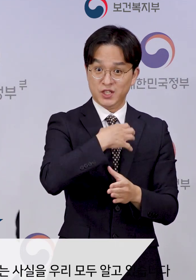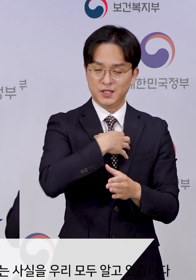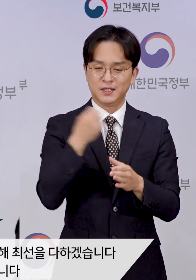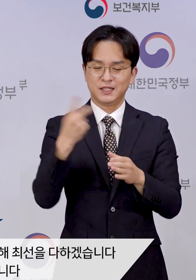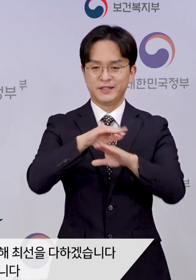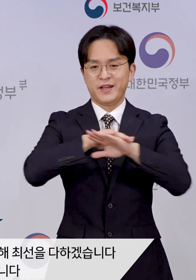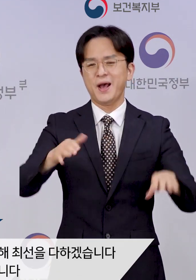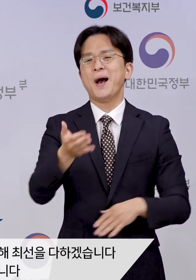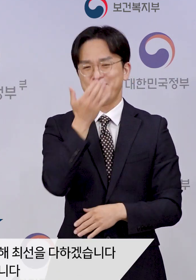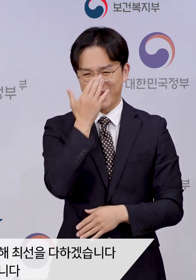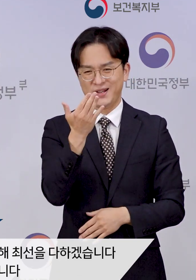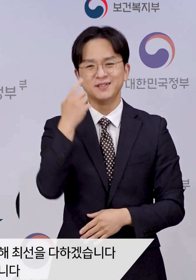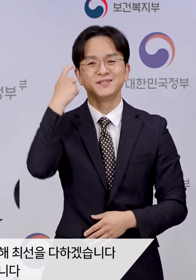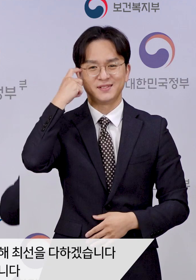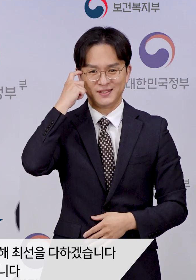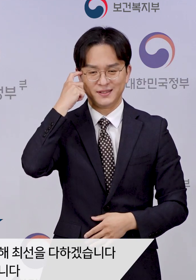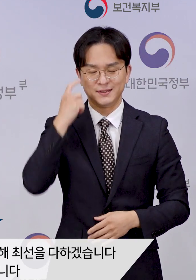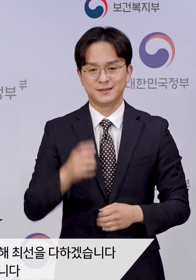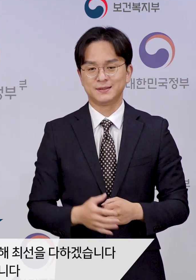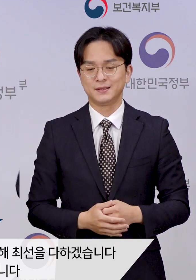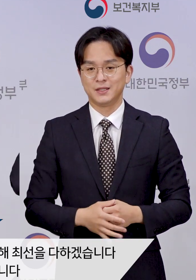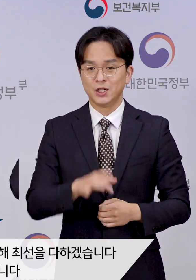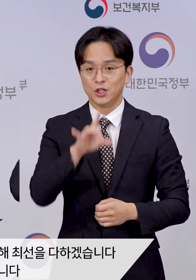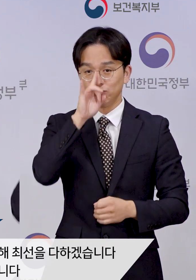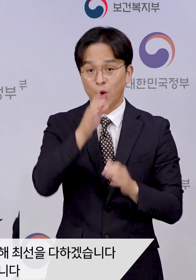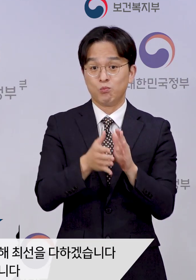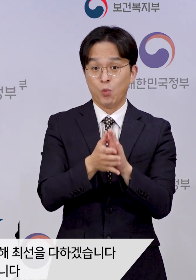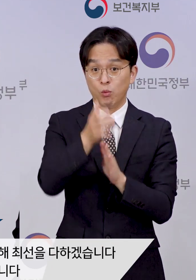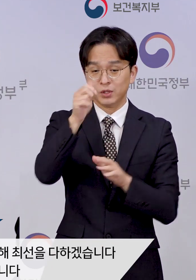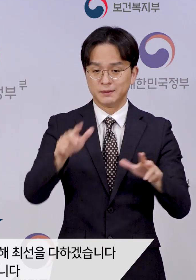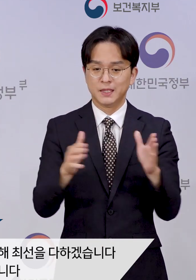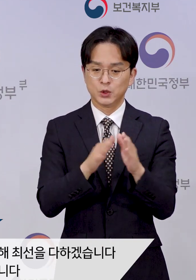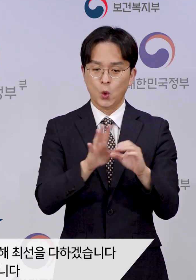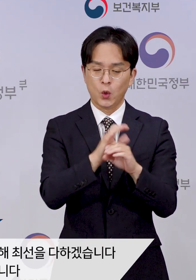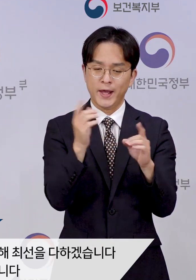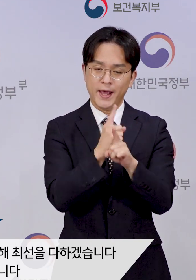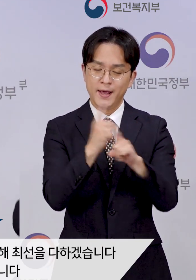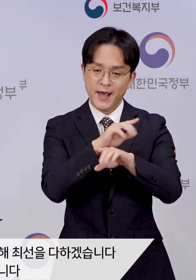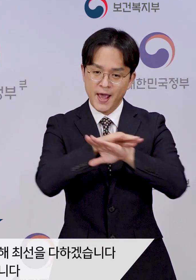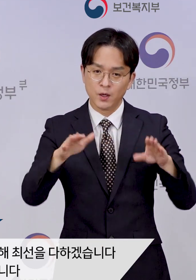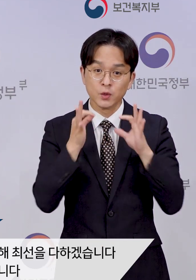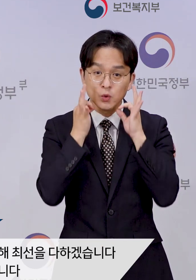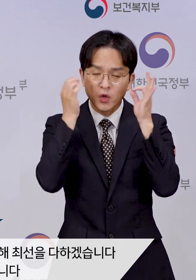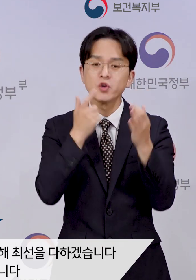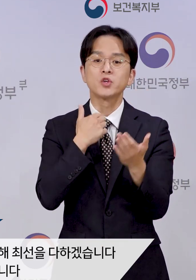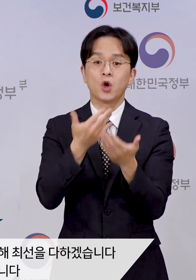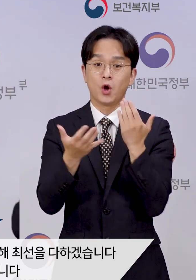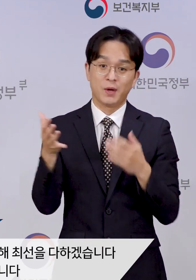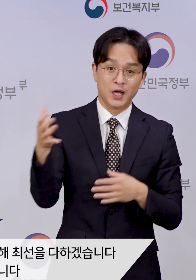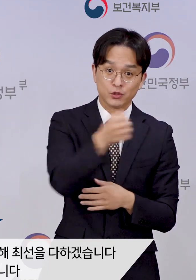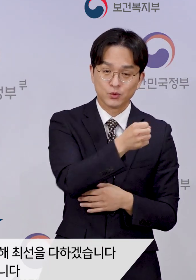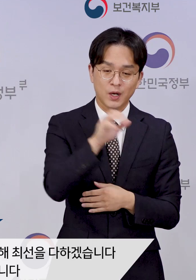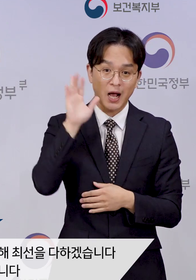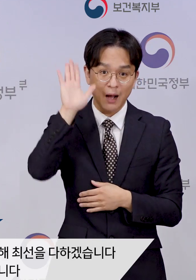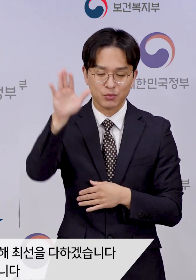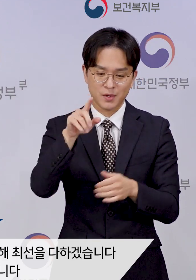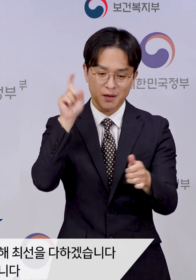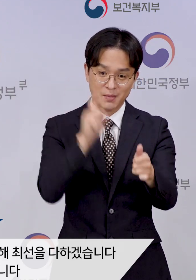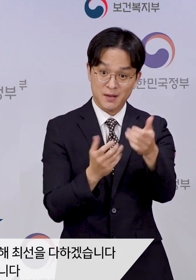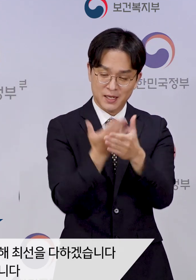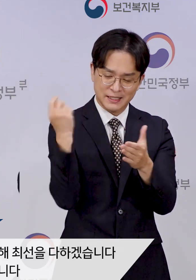있습니다. 정부는 그간의 경험을 바탕으로 이번 위기를 극복하기 위해 최선을 다하겠습니다.